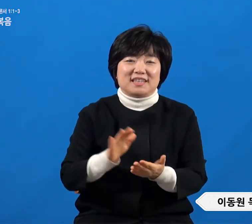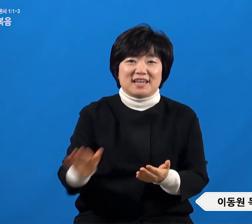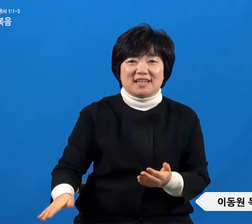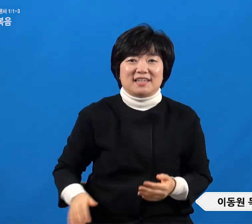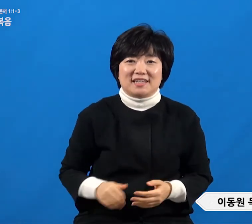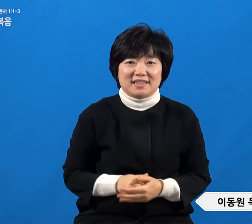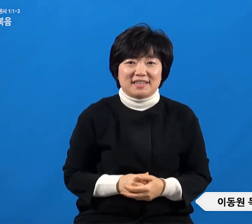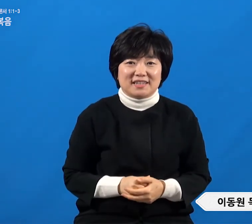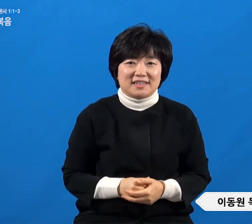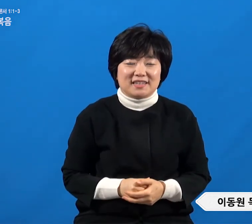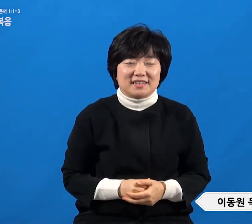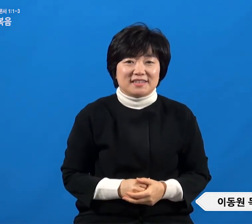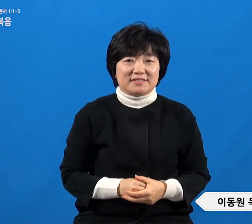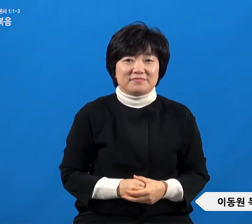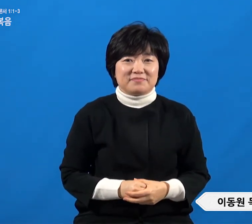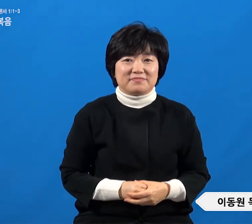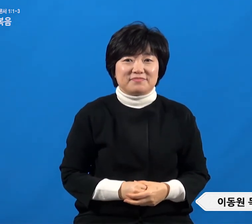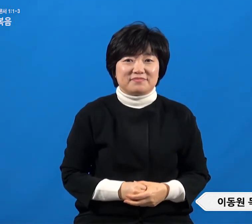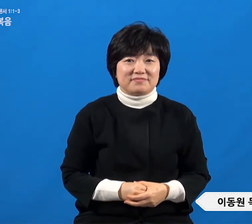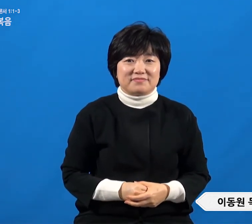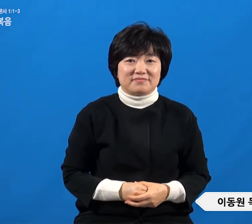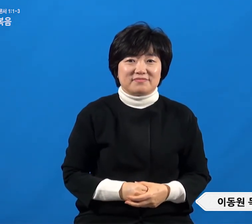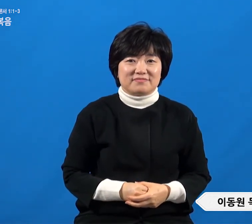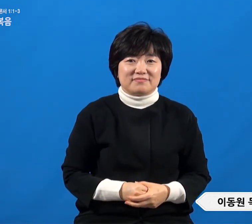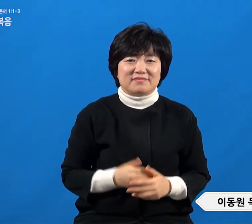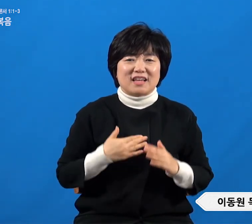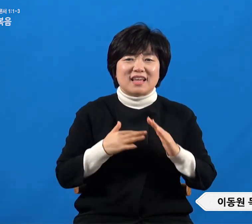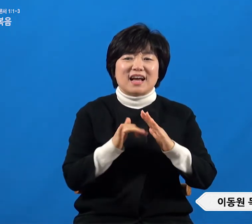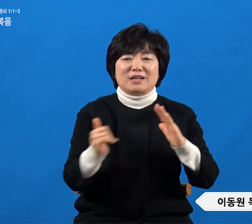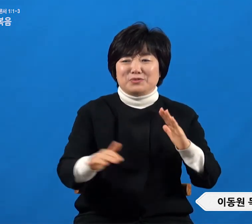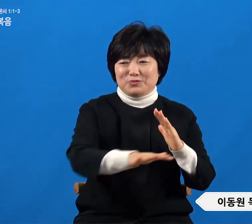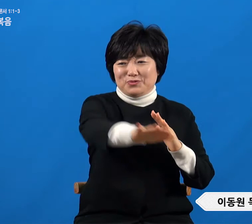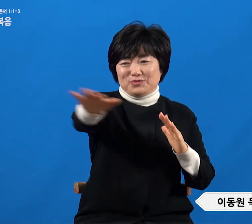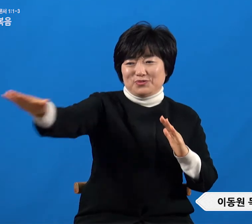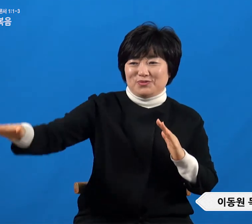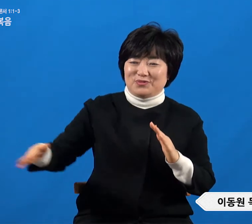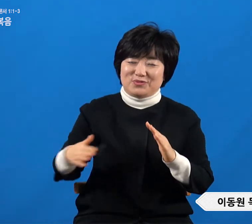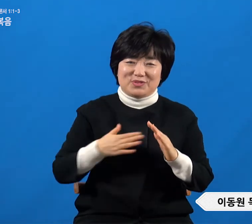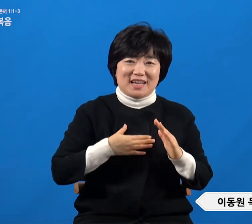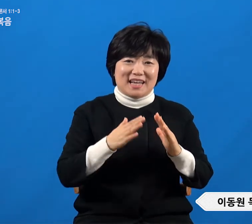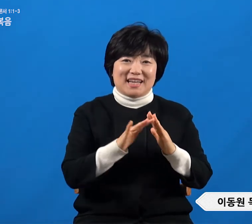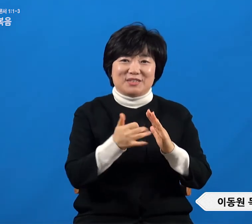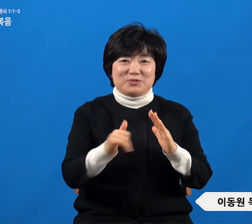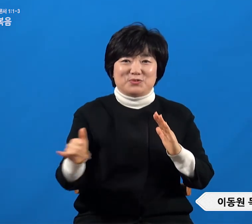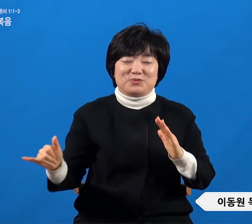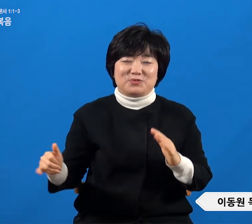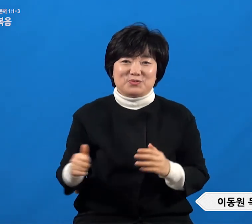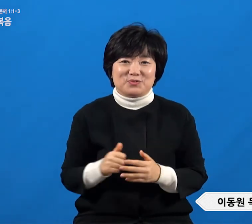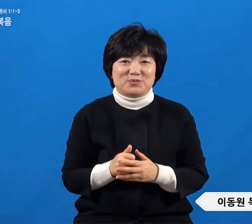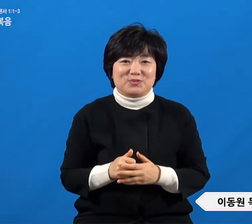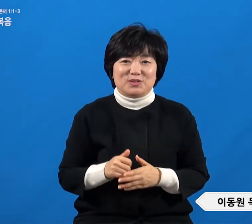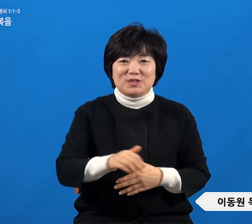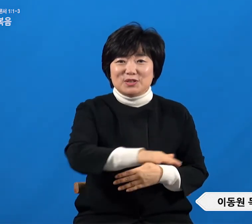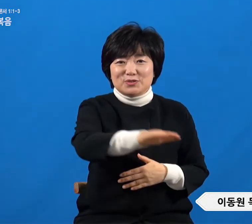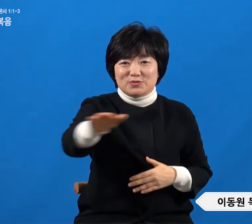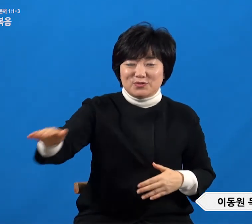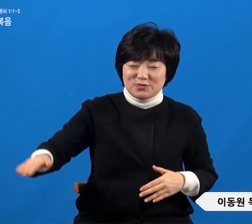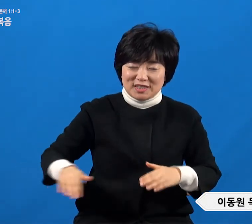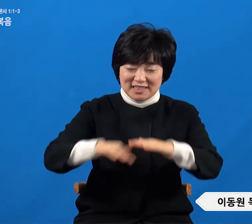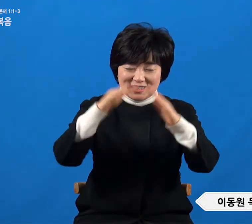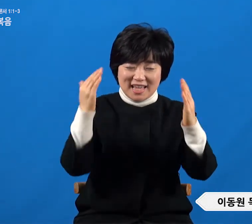가족이다. 아, 여기 다 내 가족이야. 내 가족. 다시 한번 우리는 한